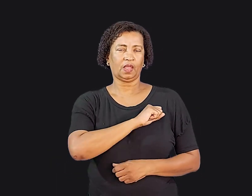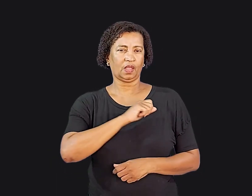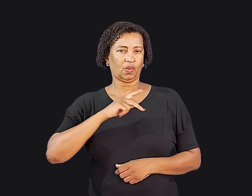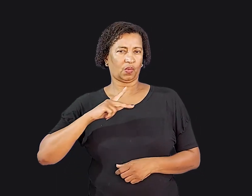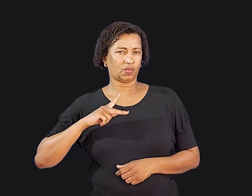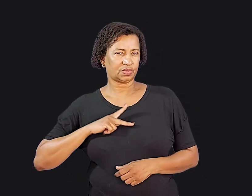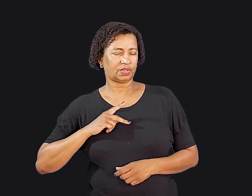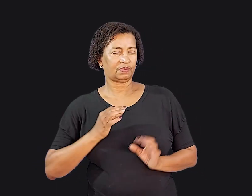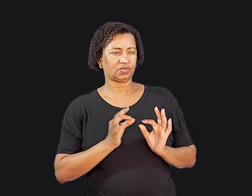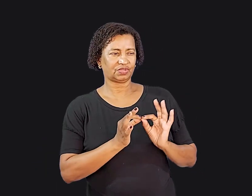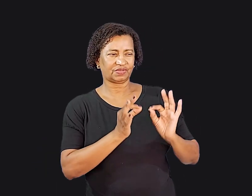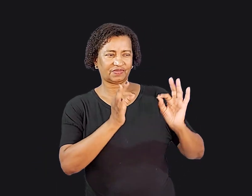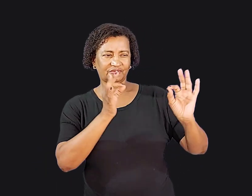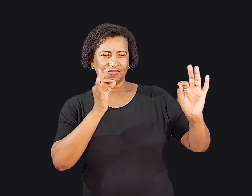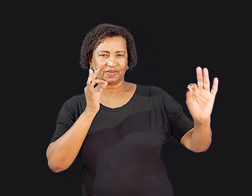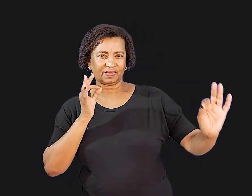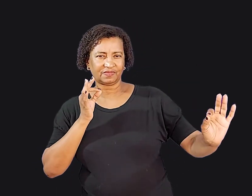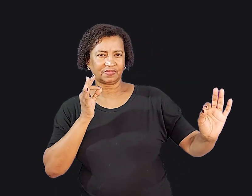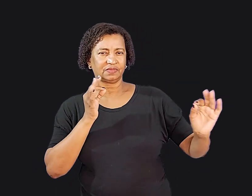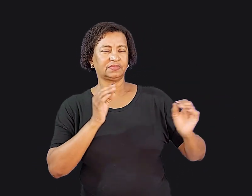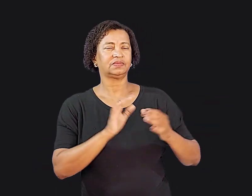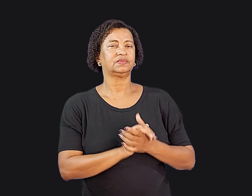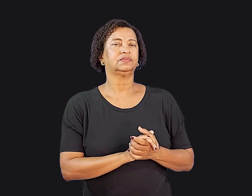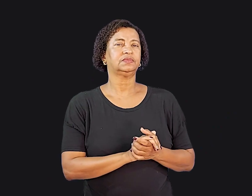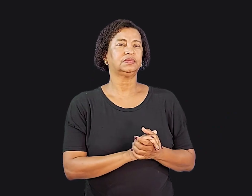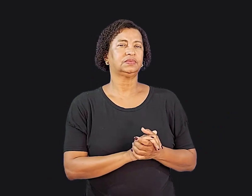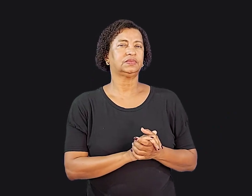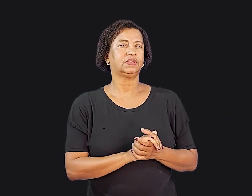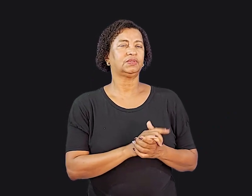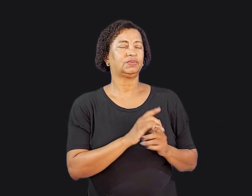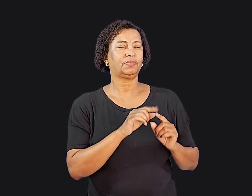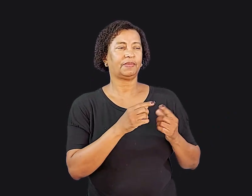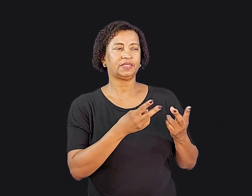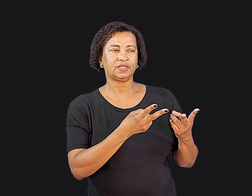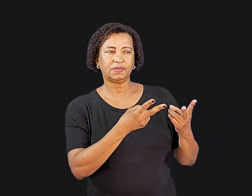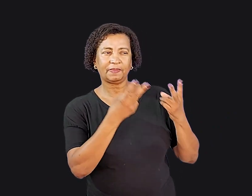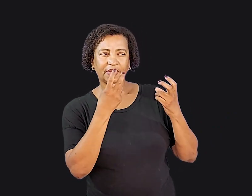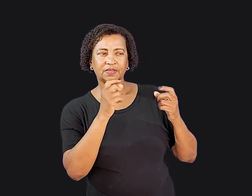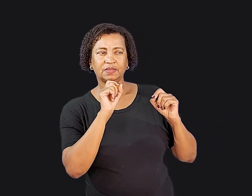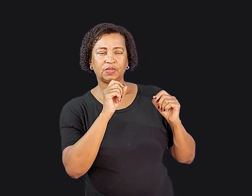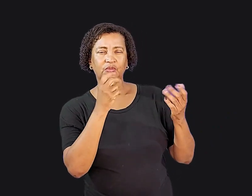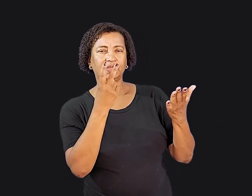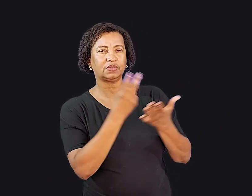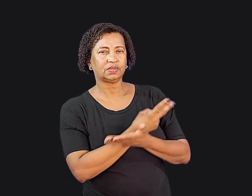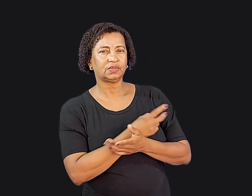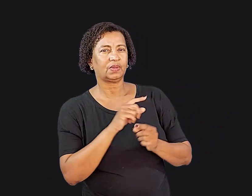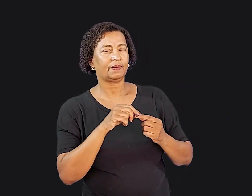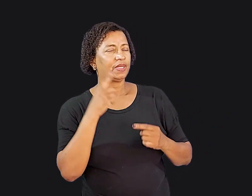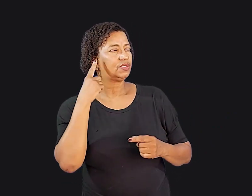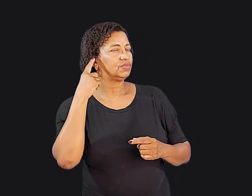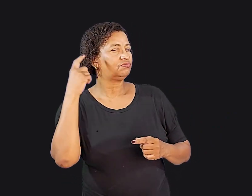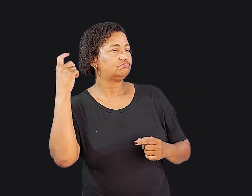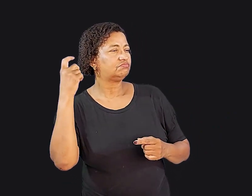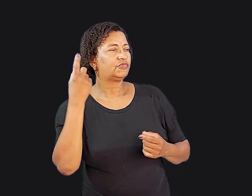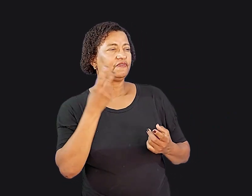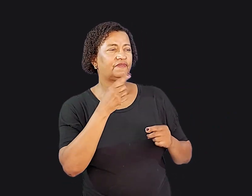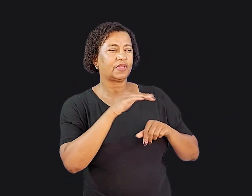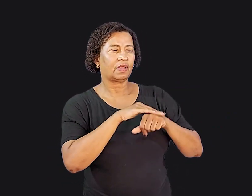apóstolos estavam um pouco distantes do local da cena. Parece que eles podiam ver o que estava acontecendo, mas não podiam ouvir a conversa.